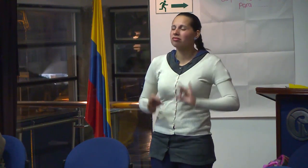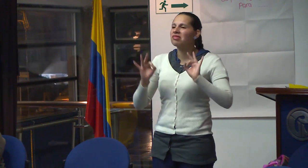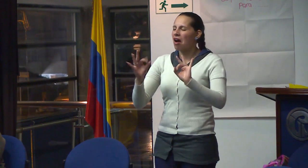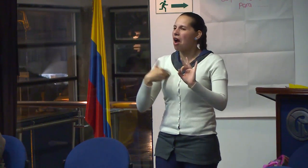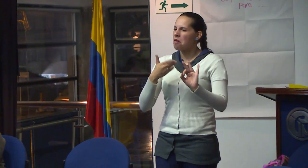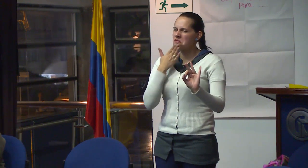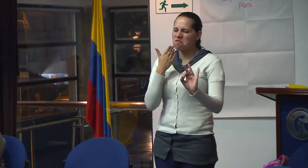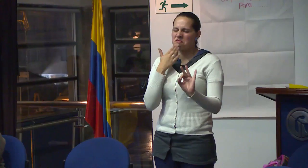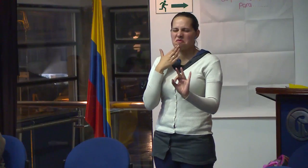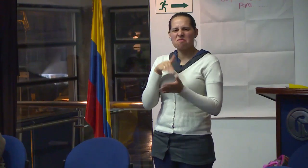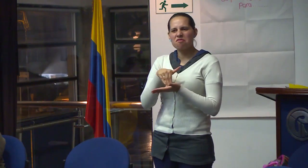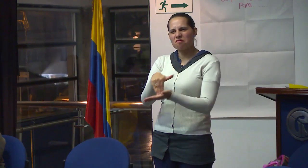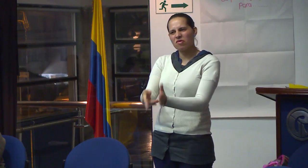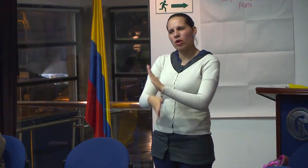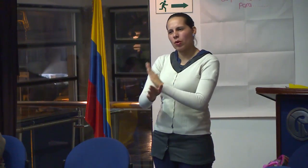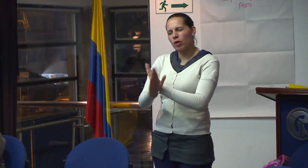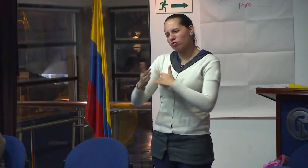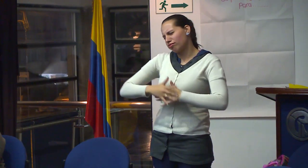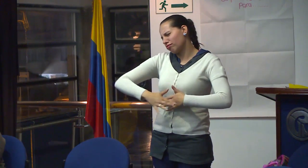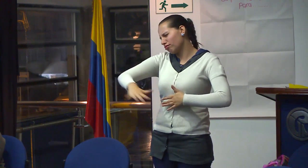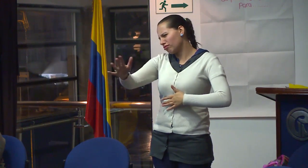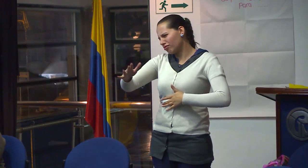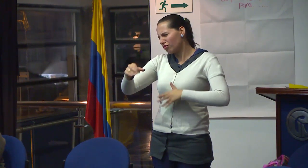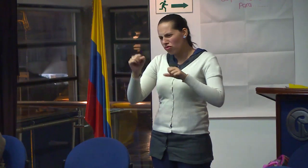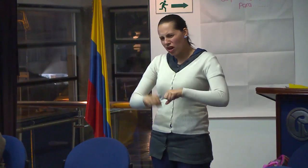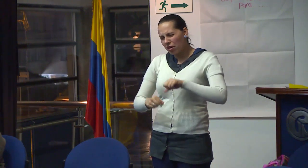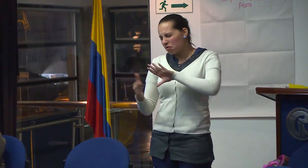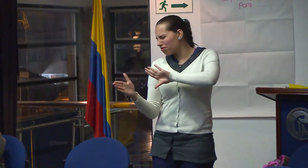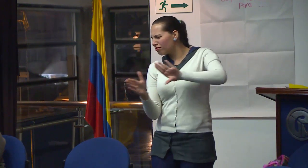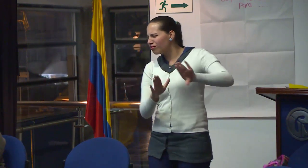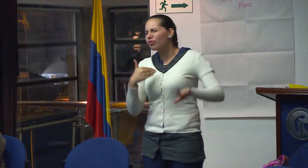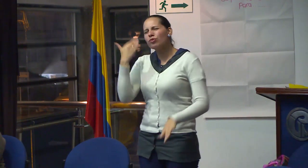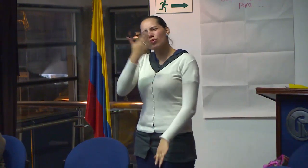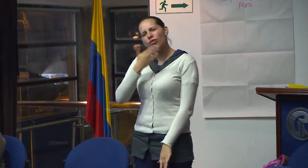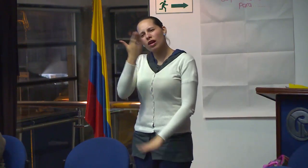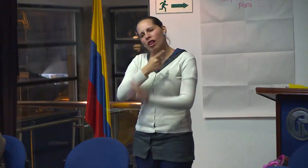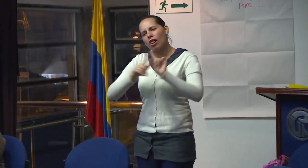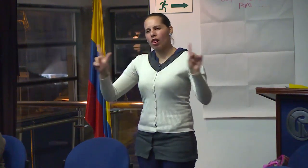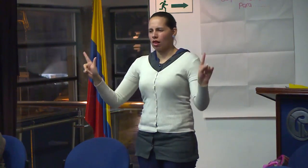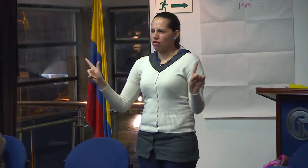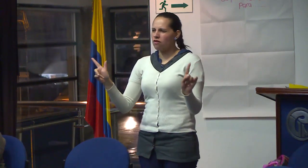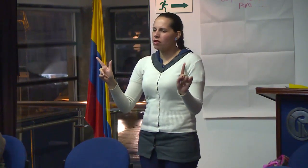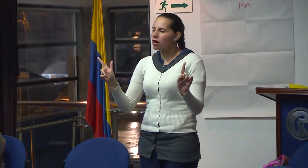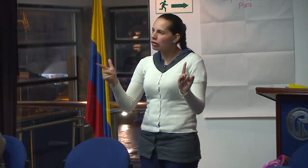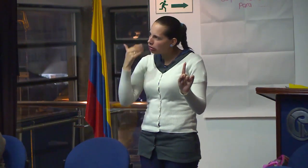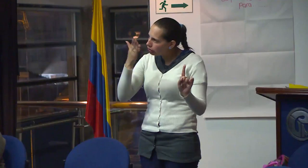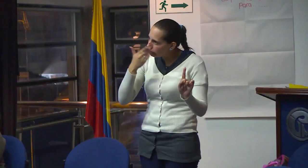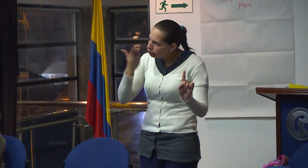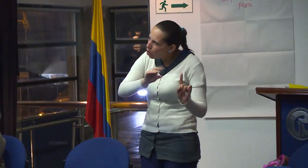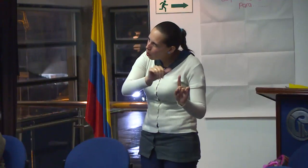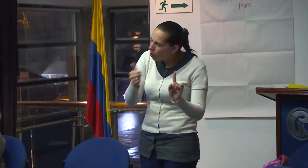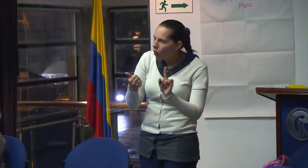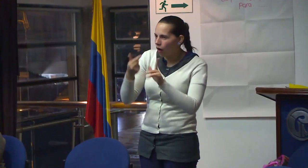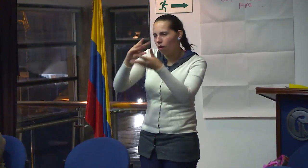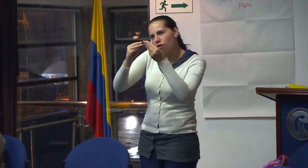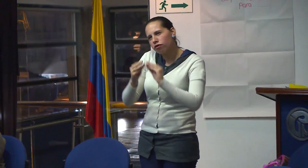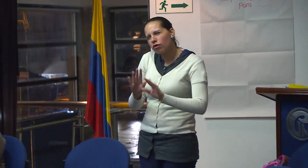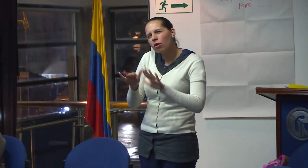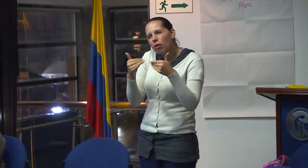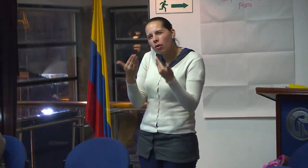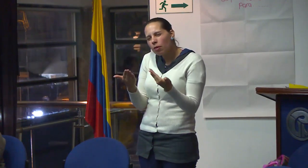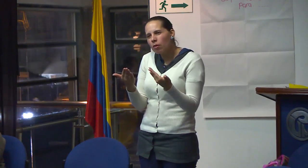confort. Puedo salirme de ahí para probar otra cosa y de pronto encontrar otra manera de hacer aún